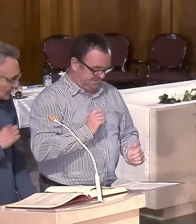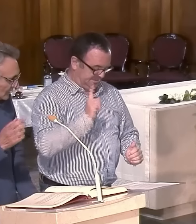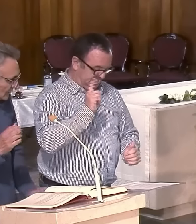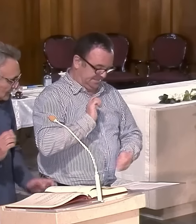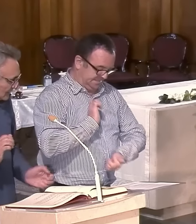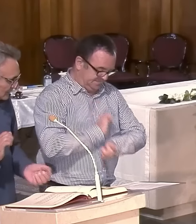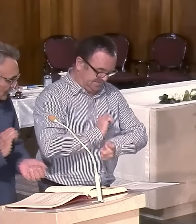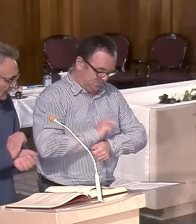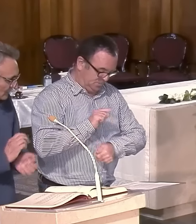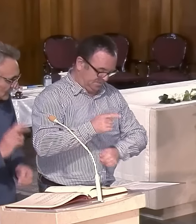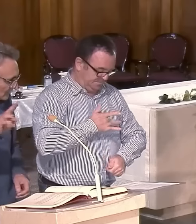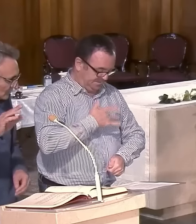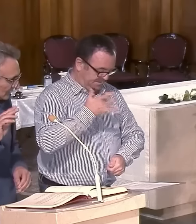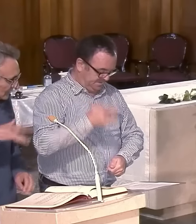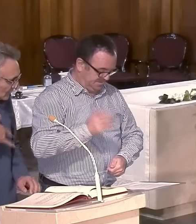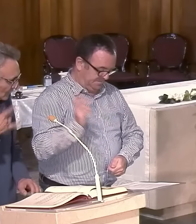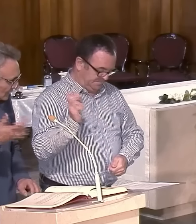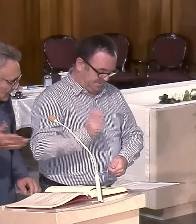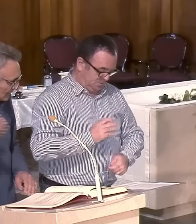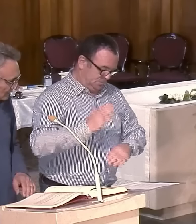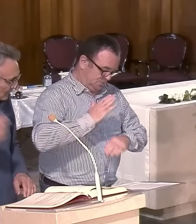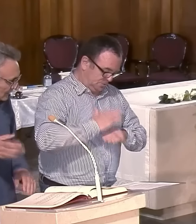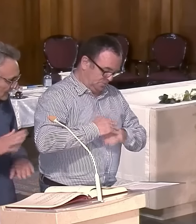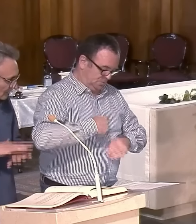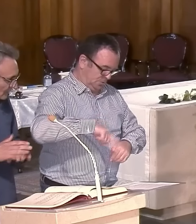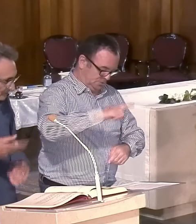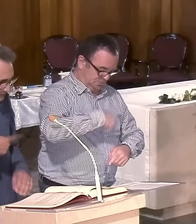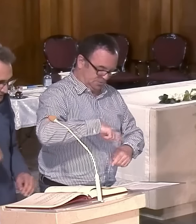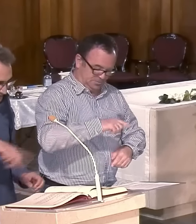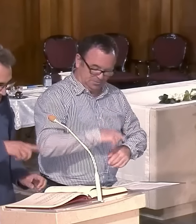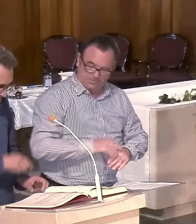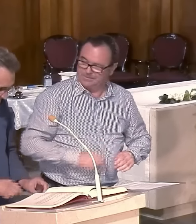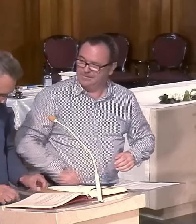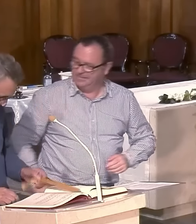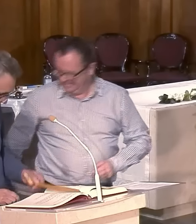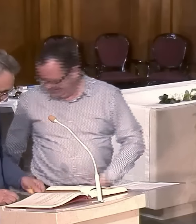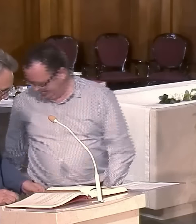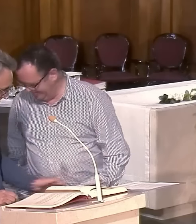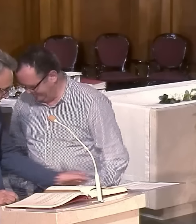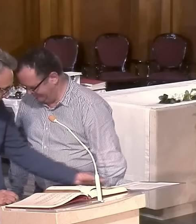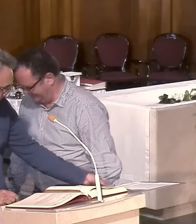El Señor, esperamos que tu misericordia venga sobre nosotros.